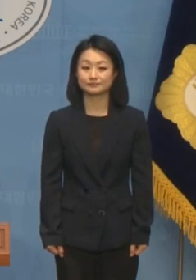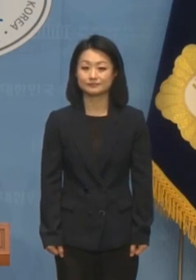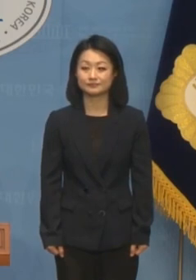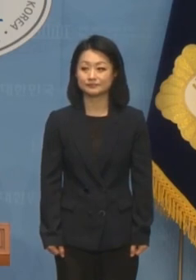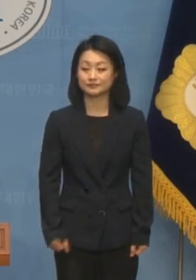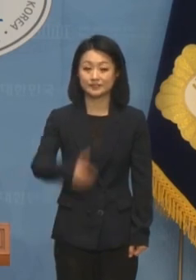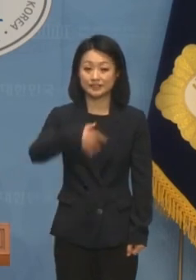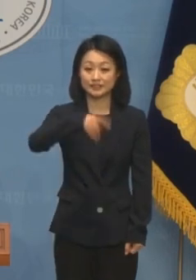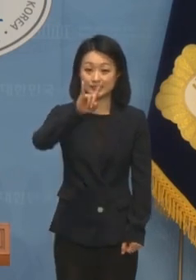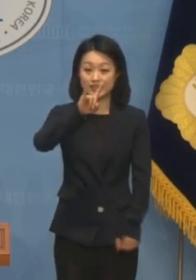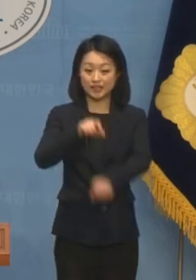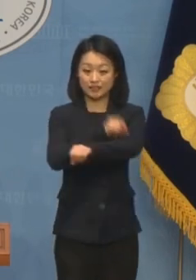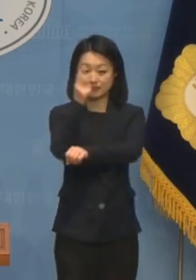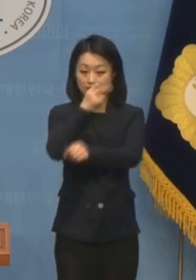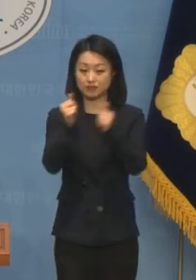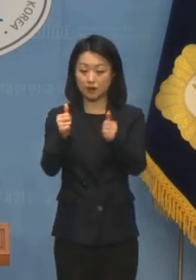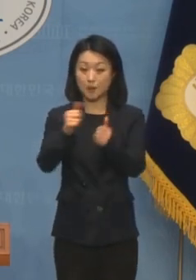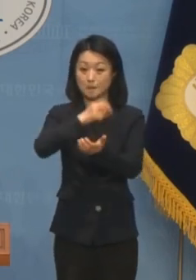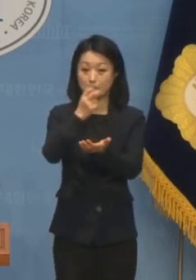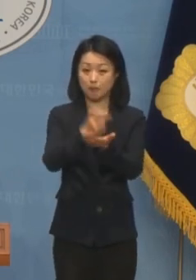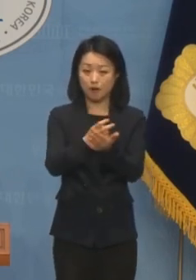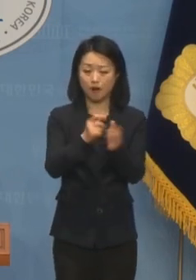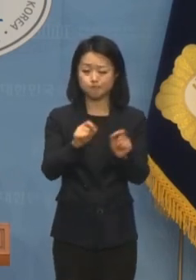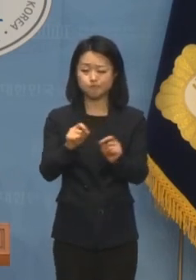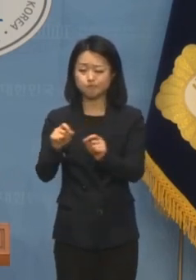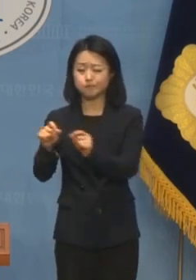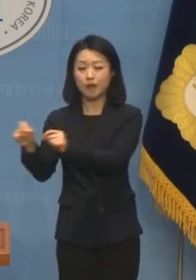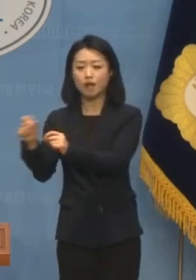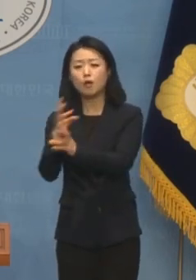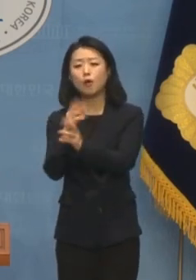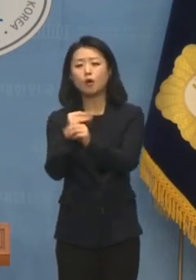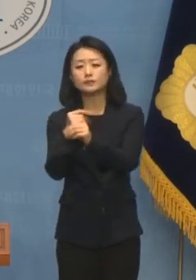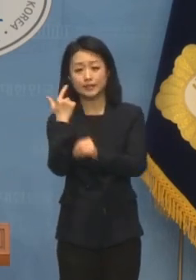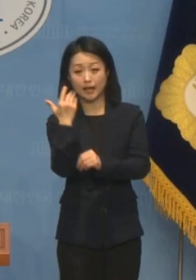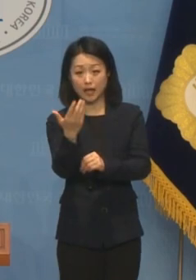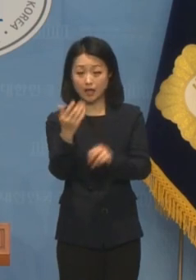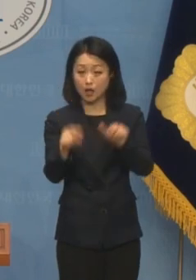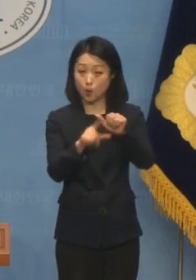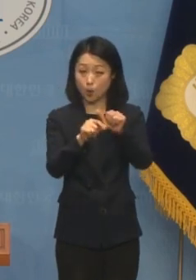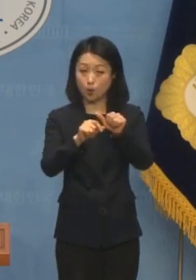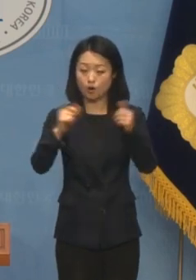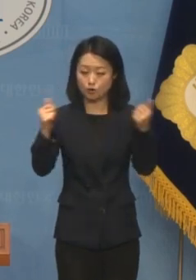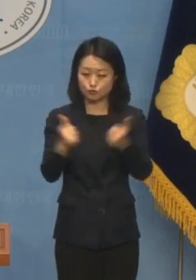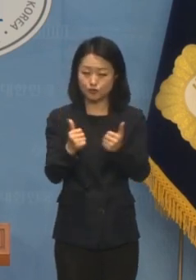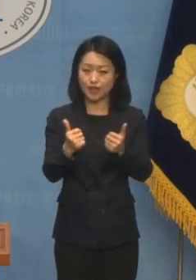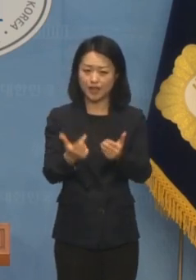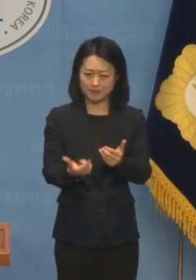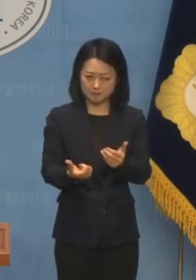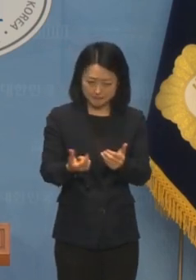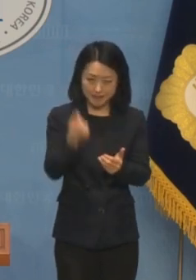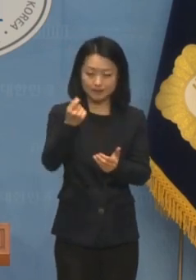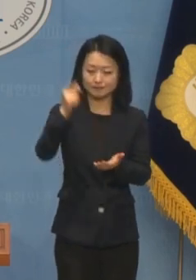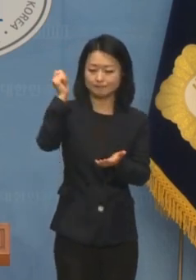최상병 특검법을 언제까지 끌고 갈 셈입니까? 5월 국회에서 처리합시다.